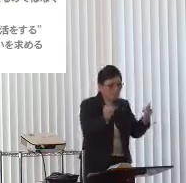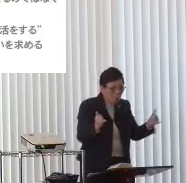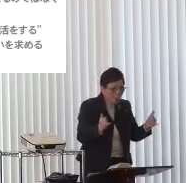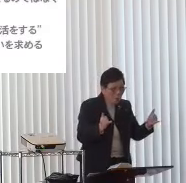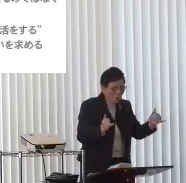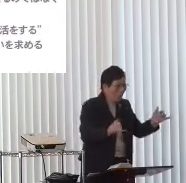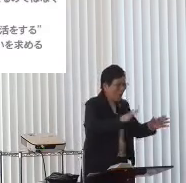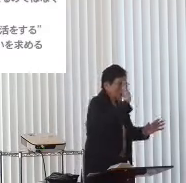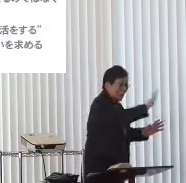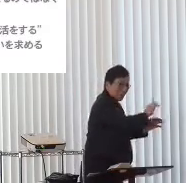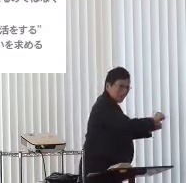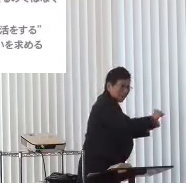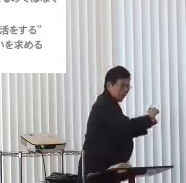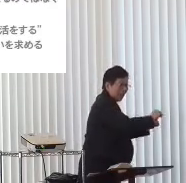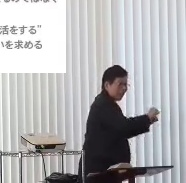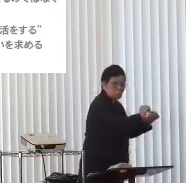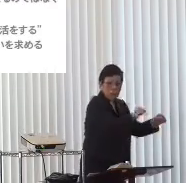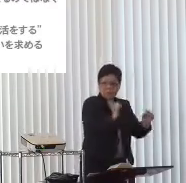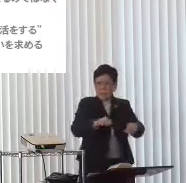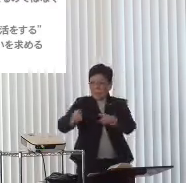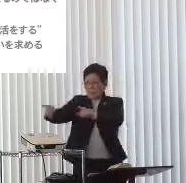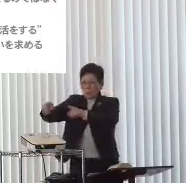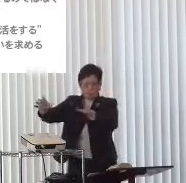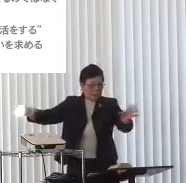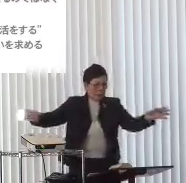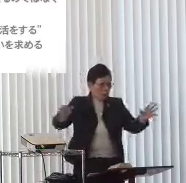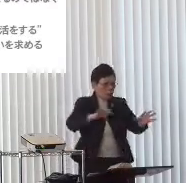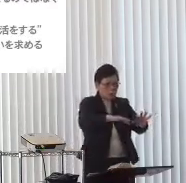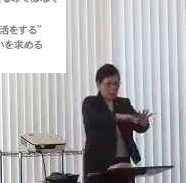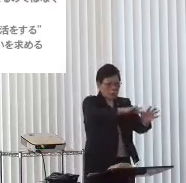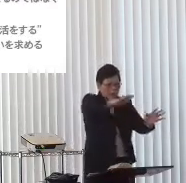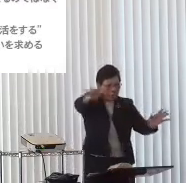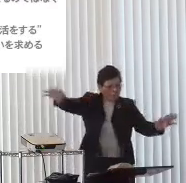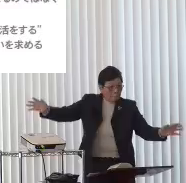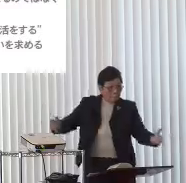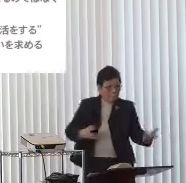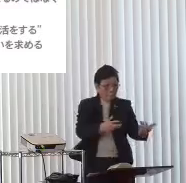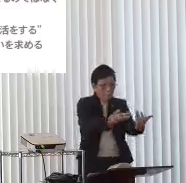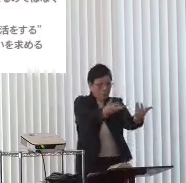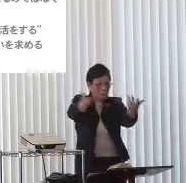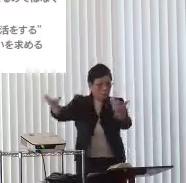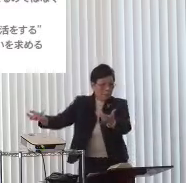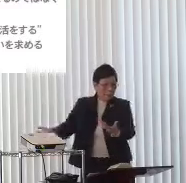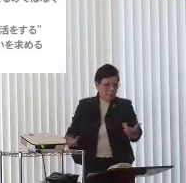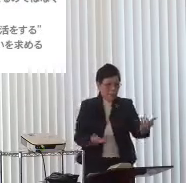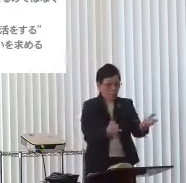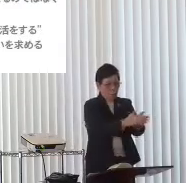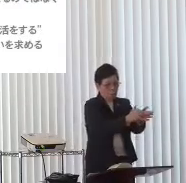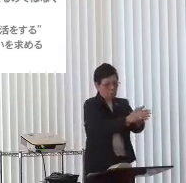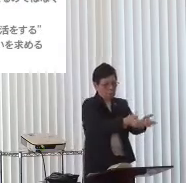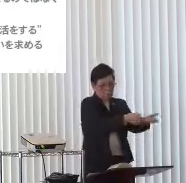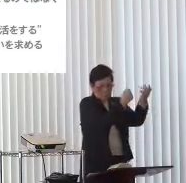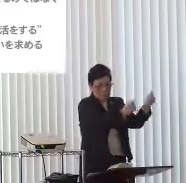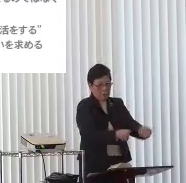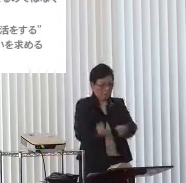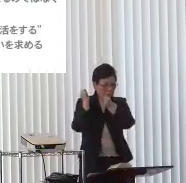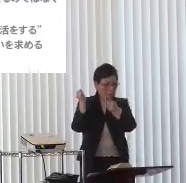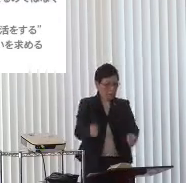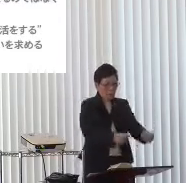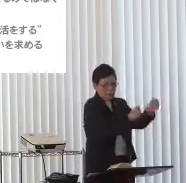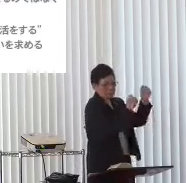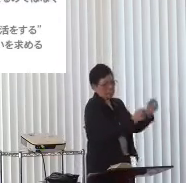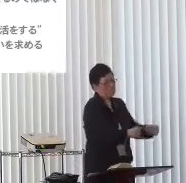ずっと人がいるんですよ。でみんなもうあの大声出して応援してるんですね。だ